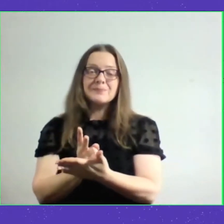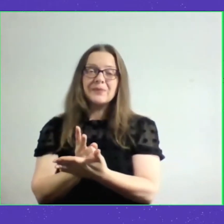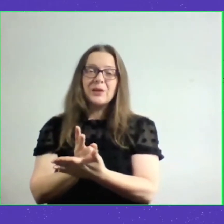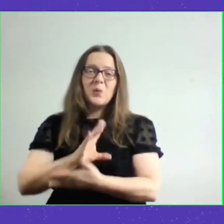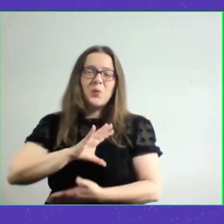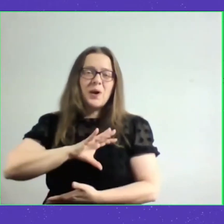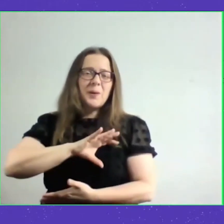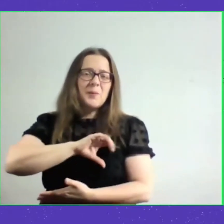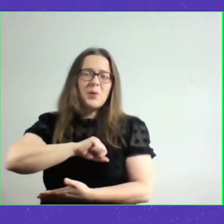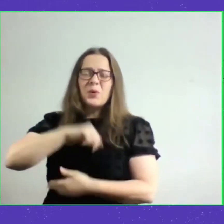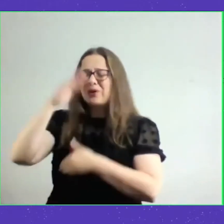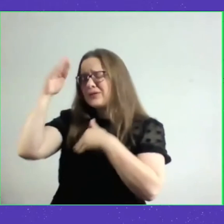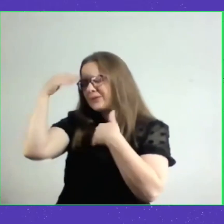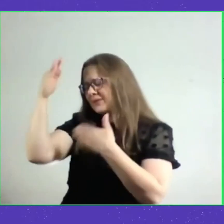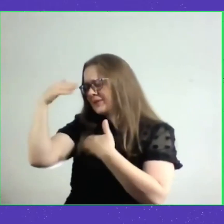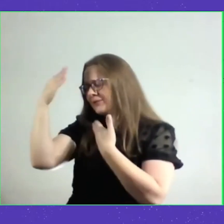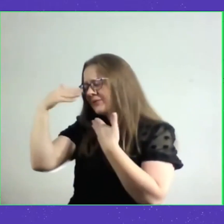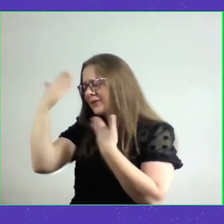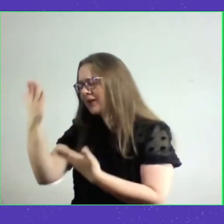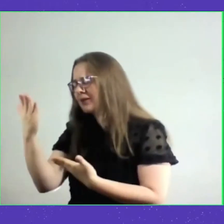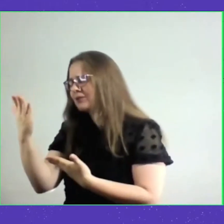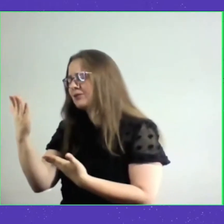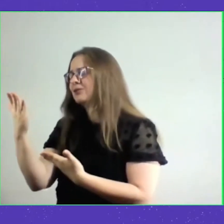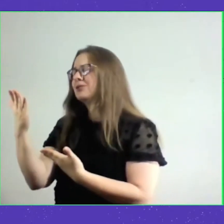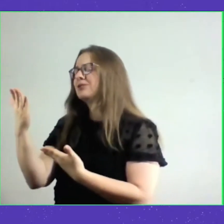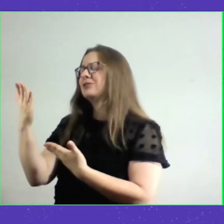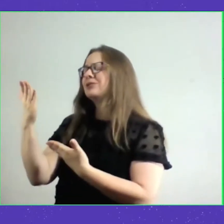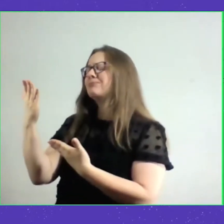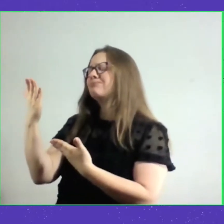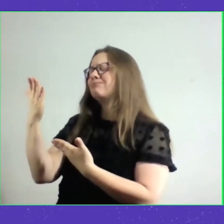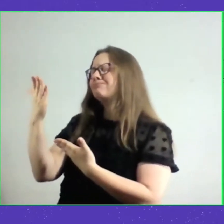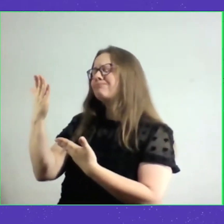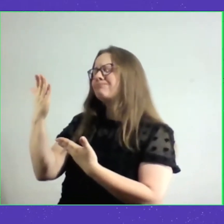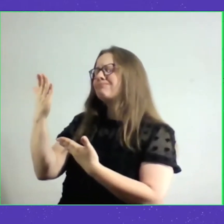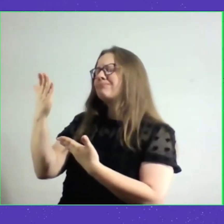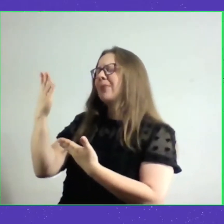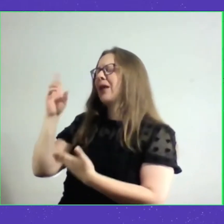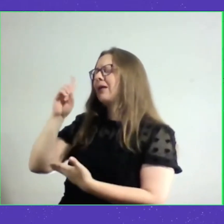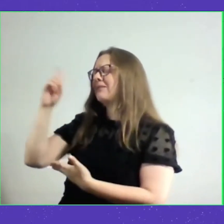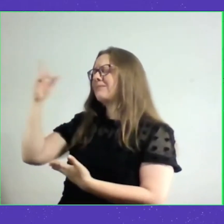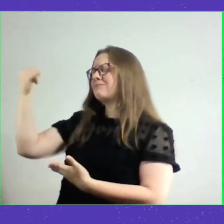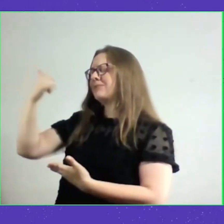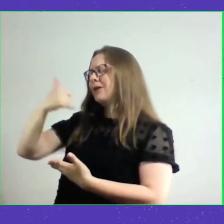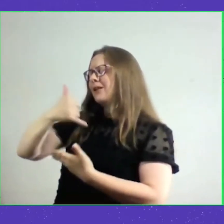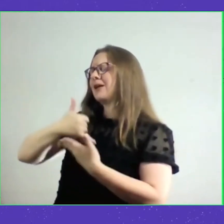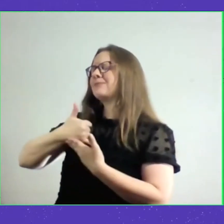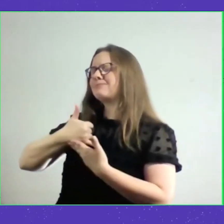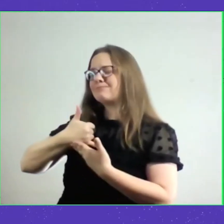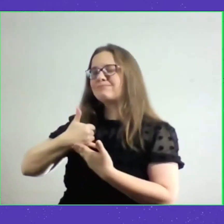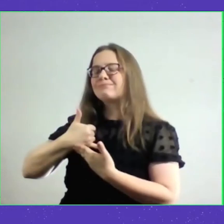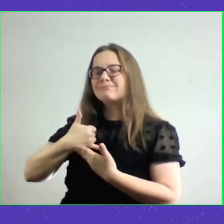à palavra. Dedica seu amor reverente à palavra. O que significa isso?